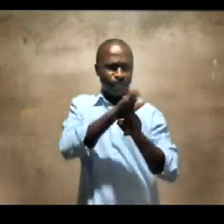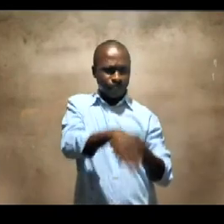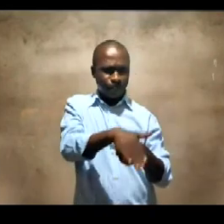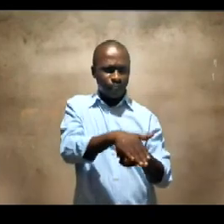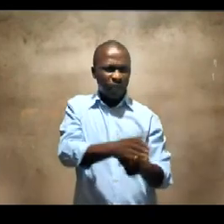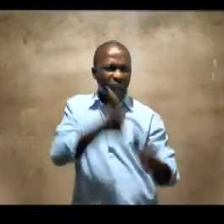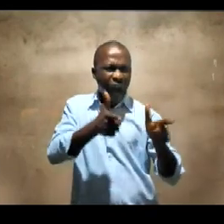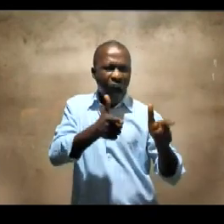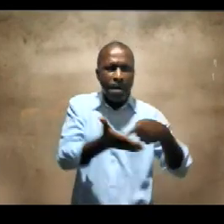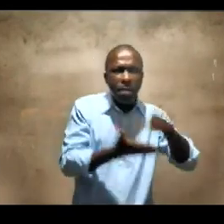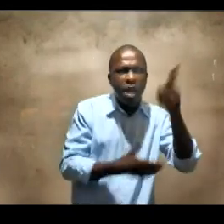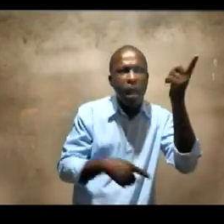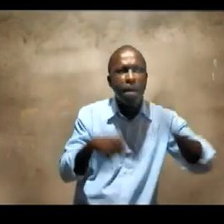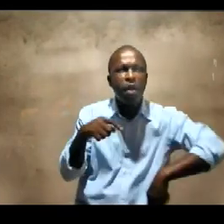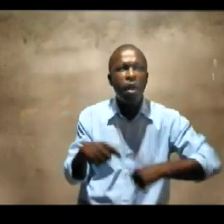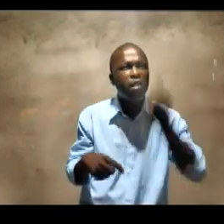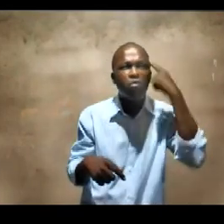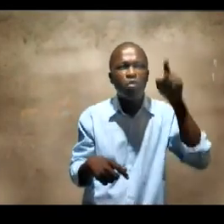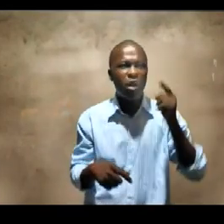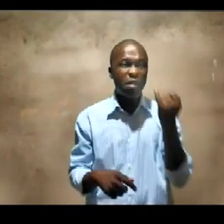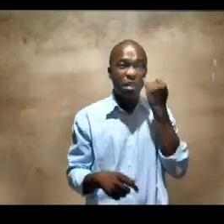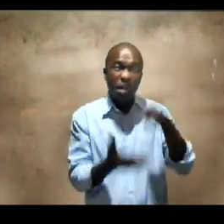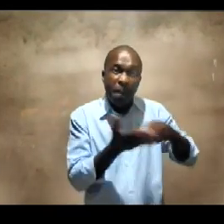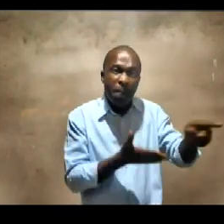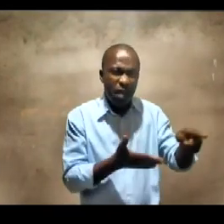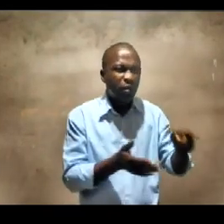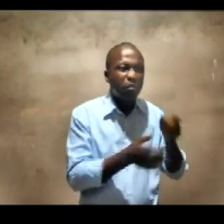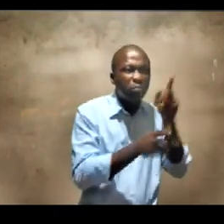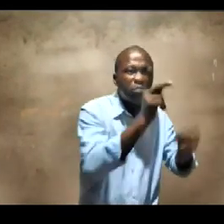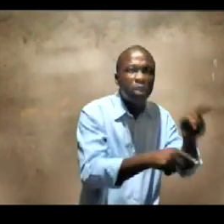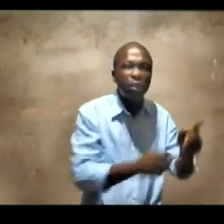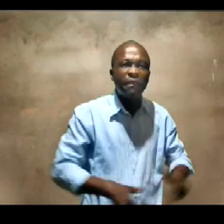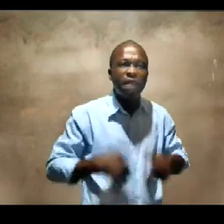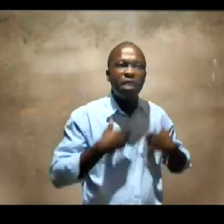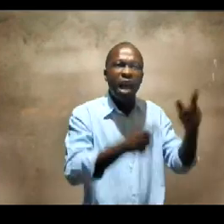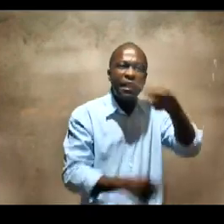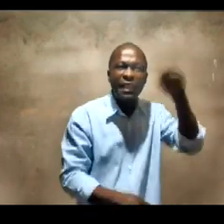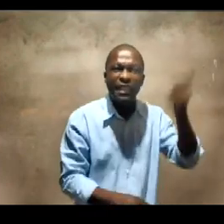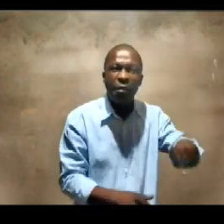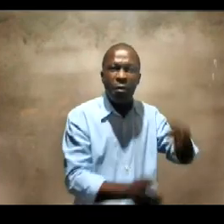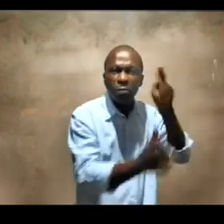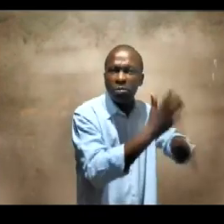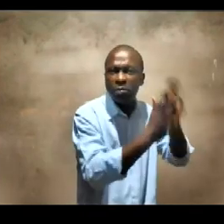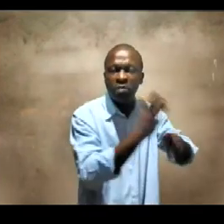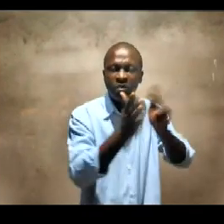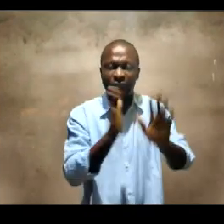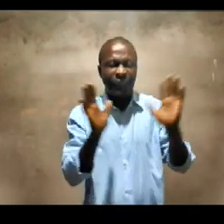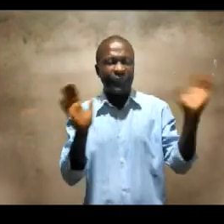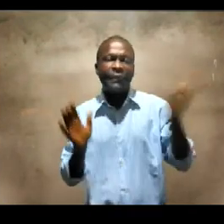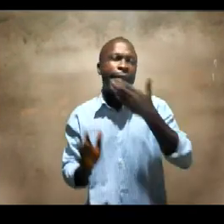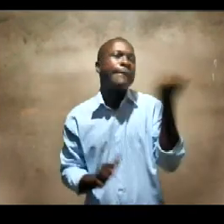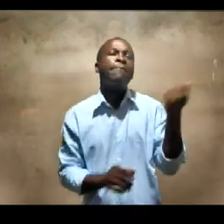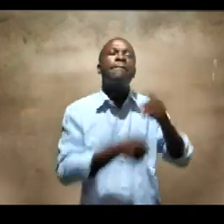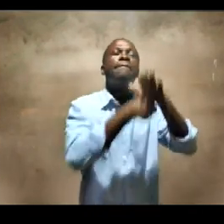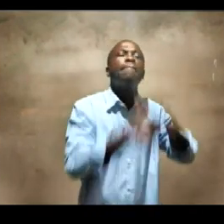tirer contre leur propre population. Donc pour l'instant, les Américains et les Européens considèrent que les conditions ne sont